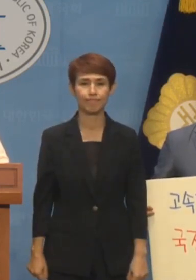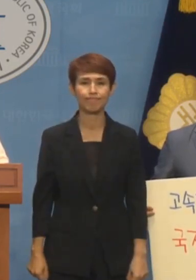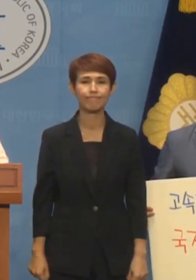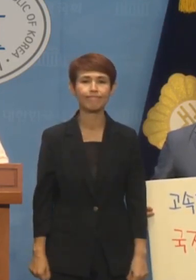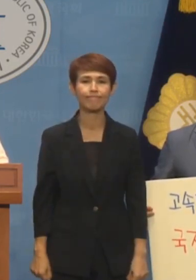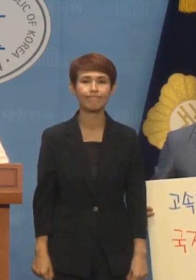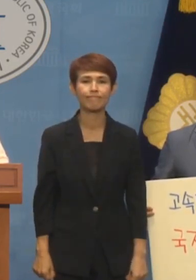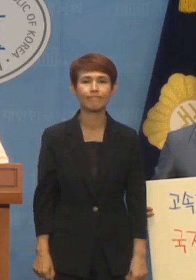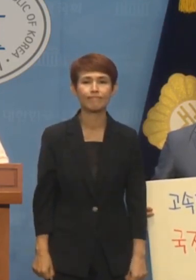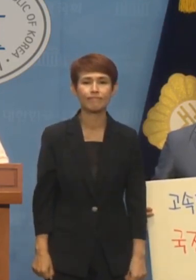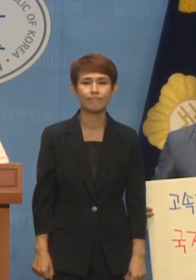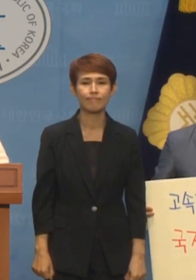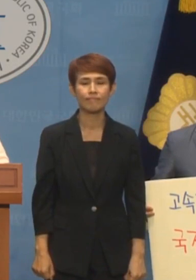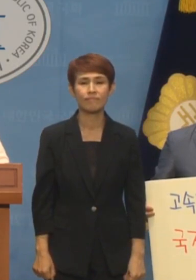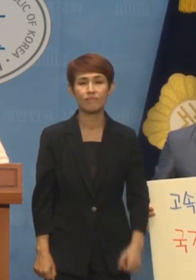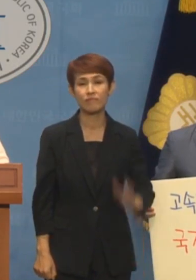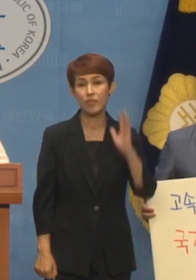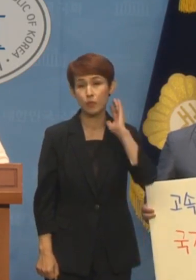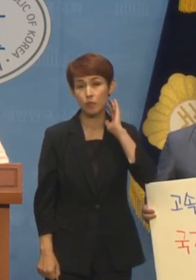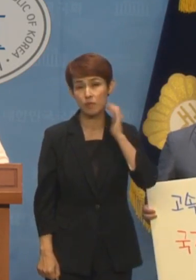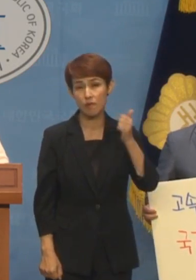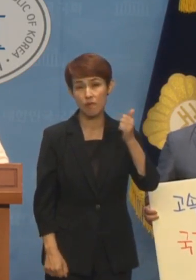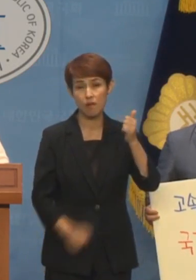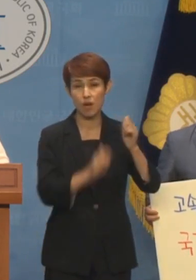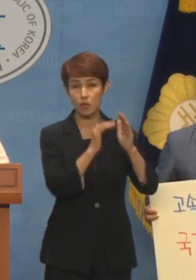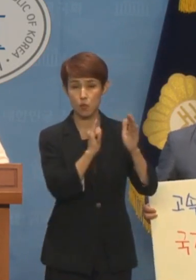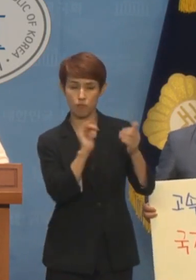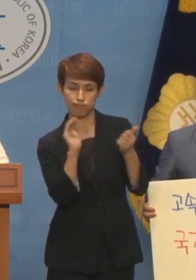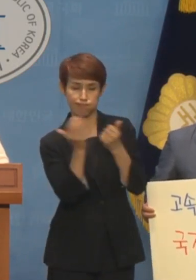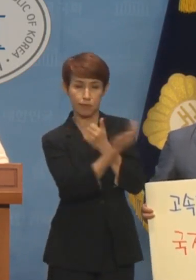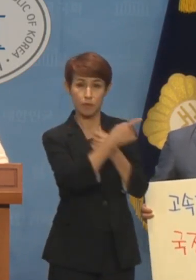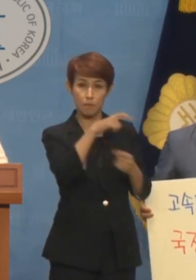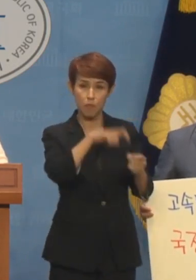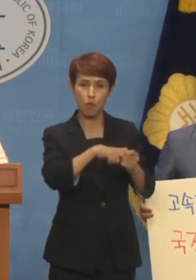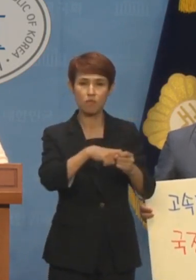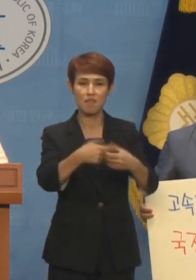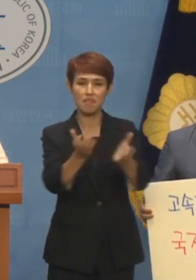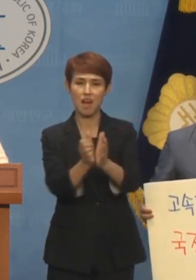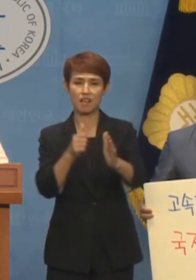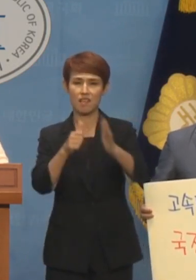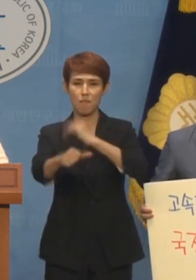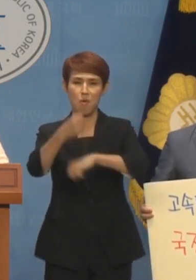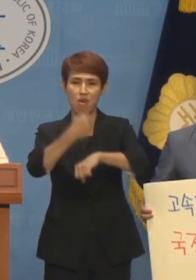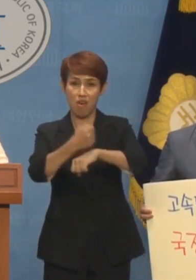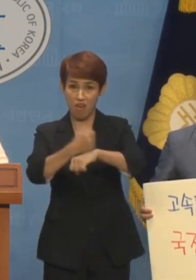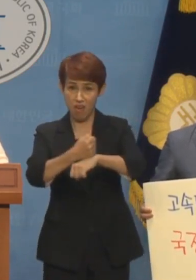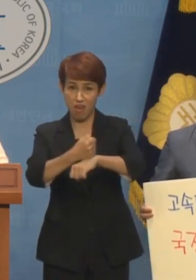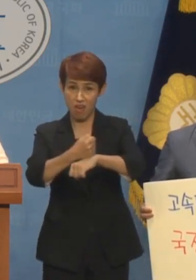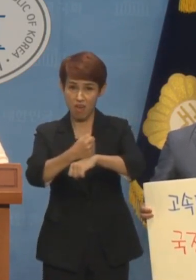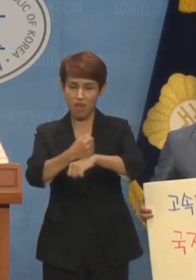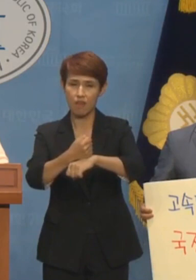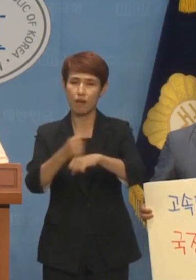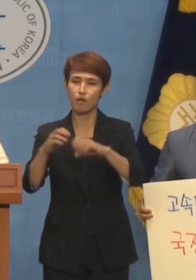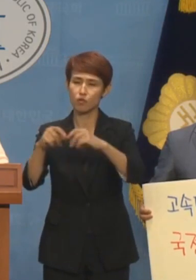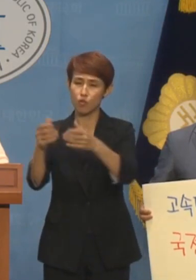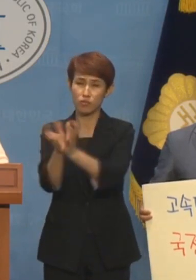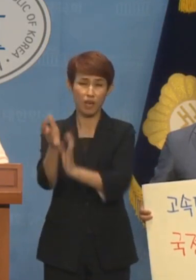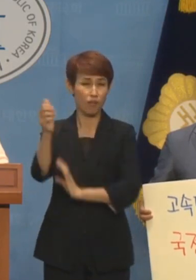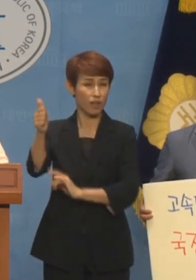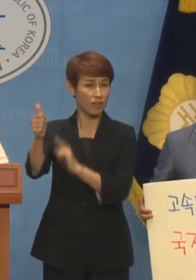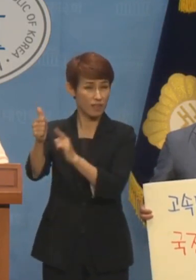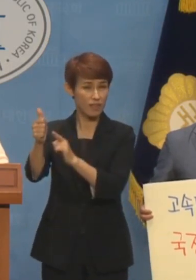지금 대통령 일가를 수호하기 위해 당대표를 나서겠다고 하시는 전직 원희룡 국토부